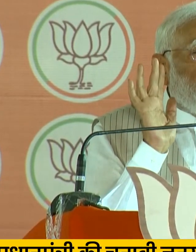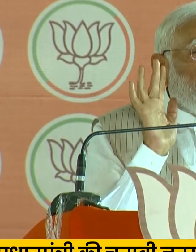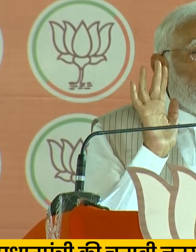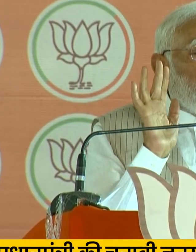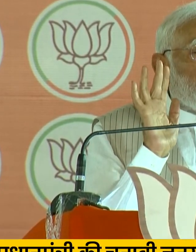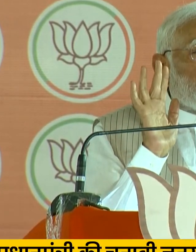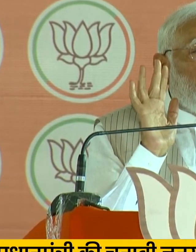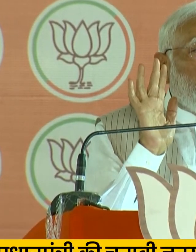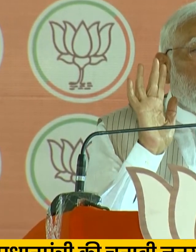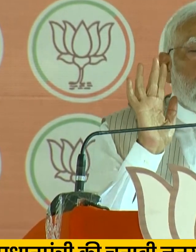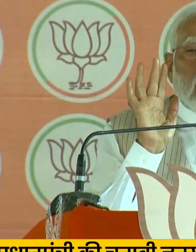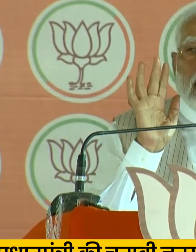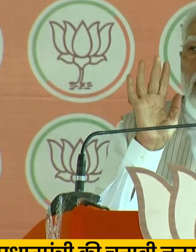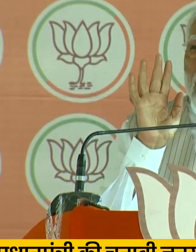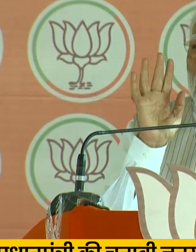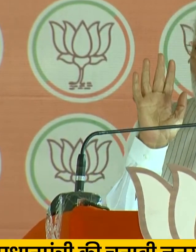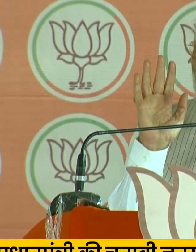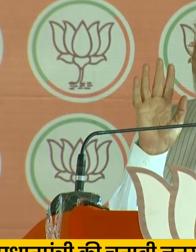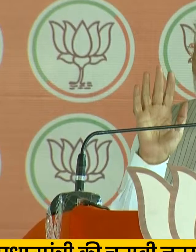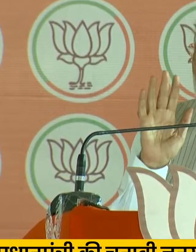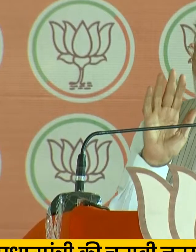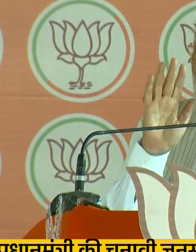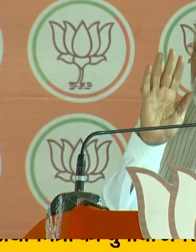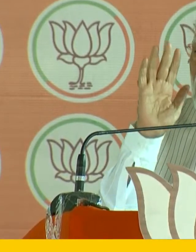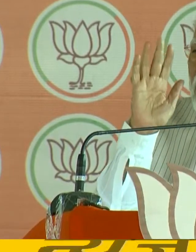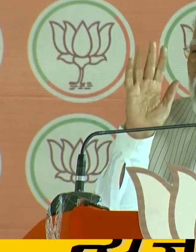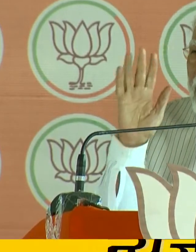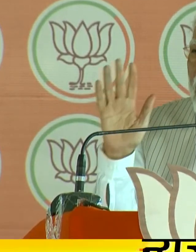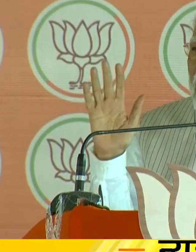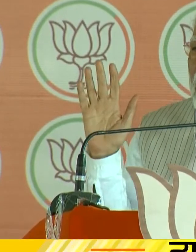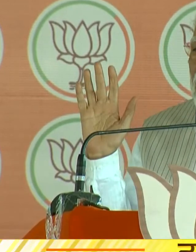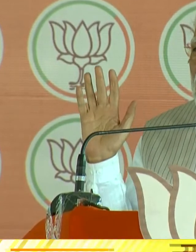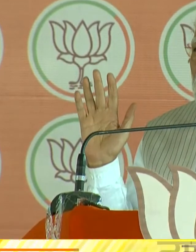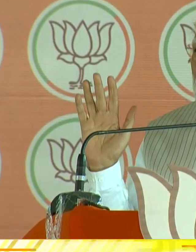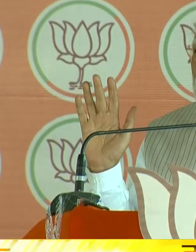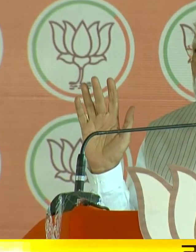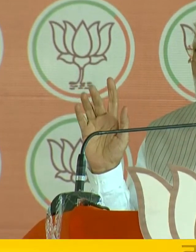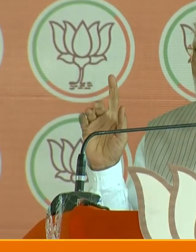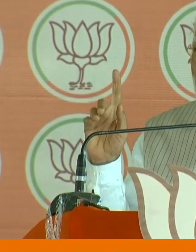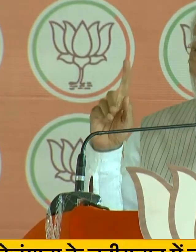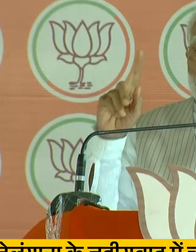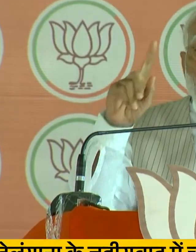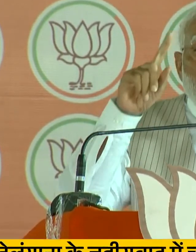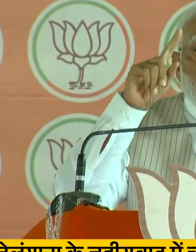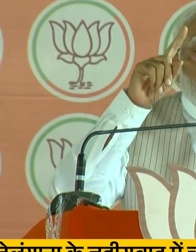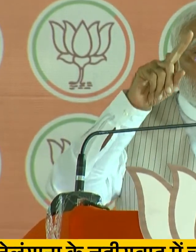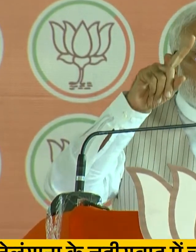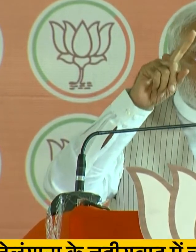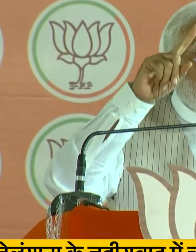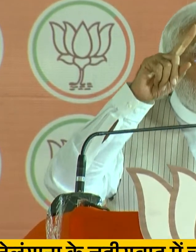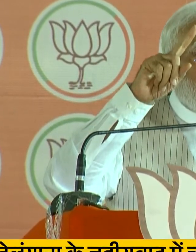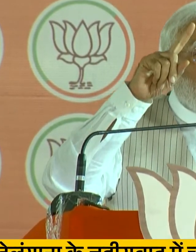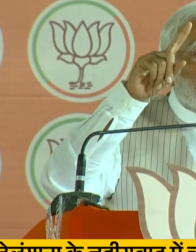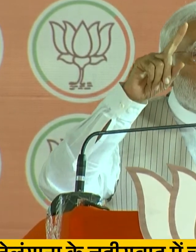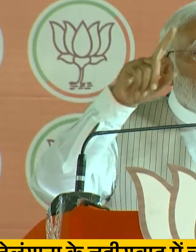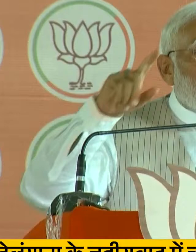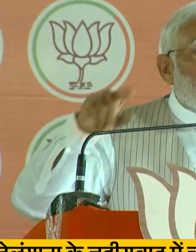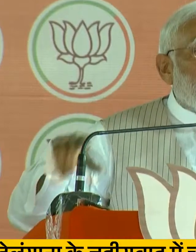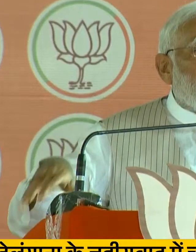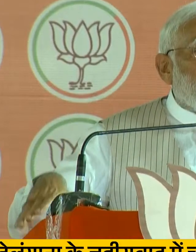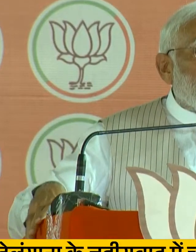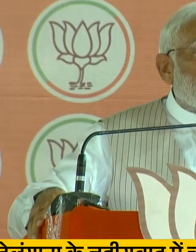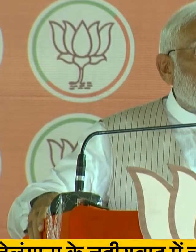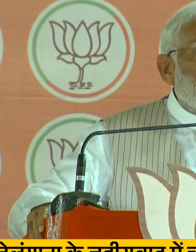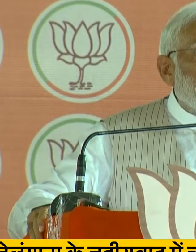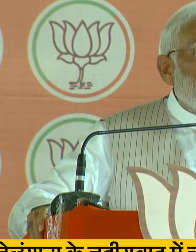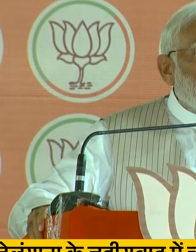कांग्रेस बीआरएस का ये करप्शन रैकेट कहां तक फैला हुआ